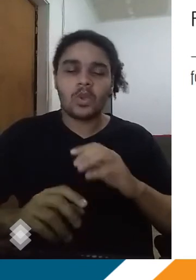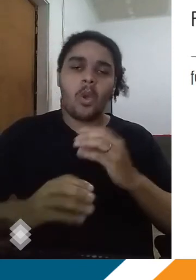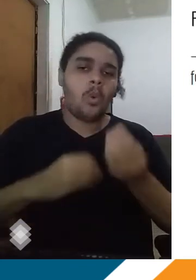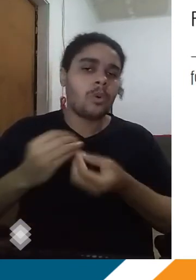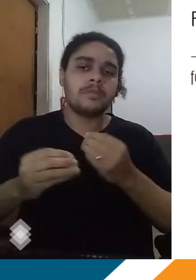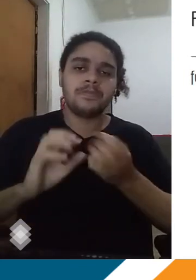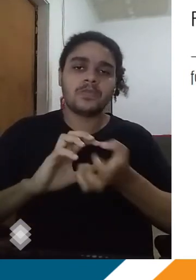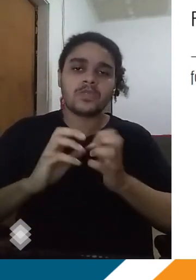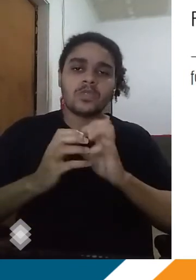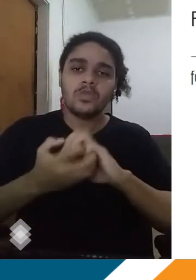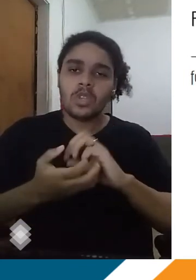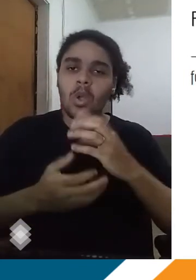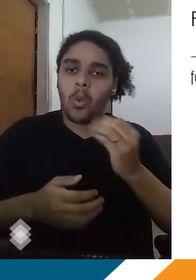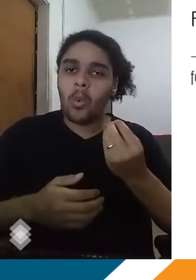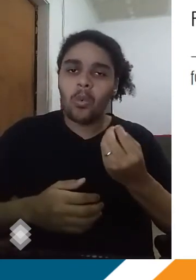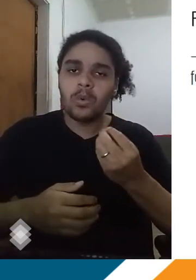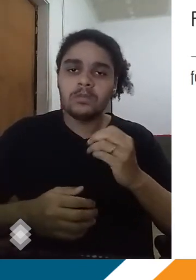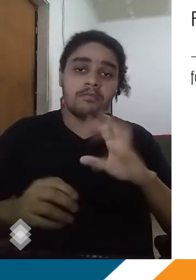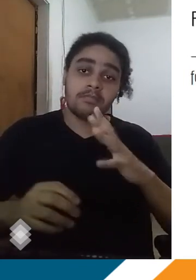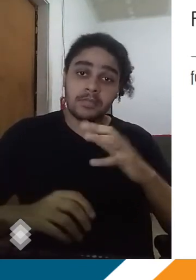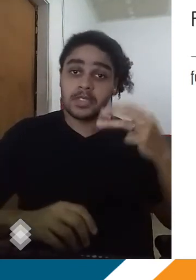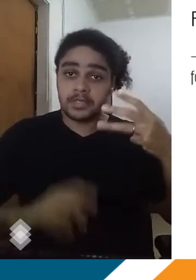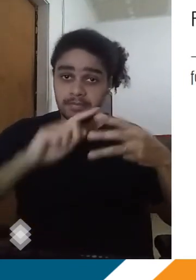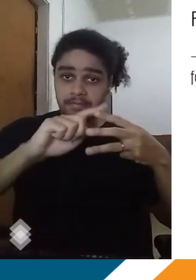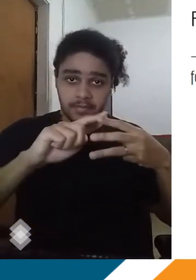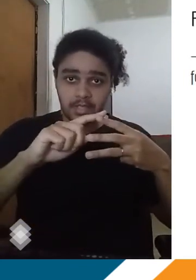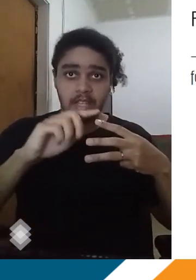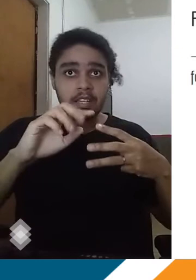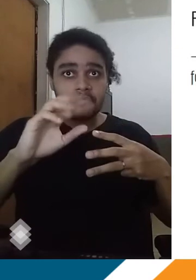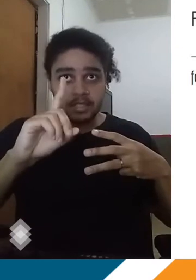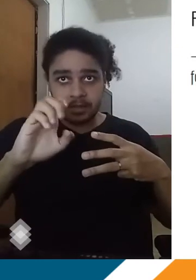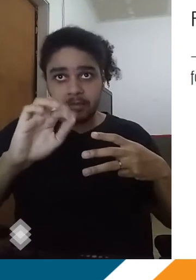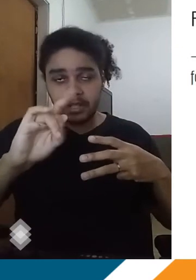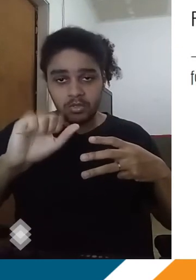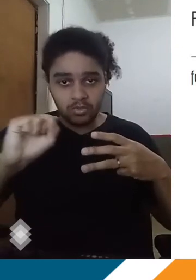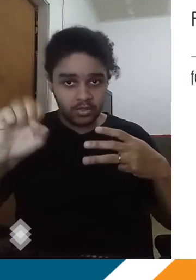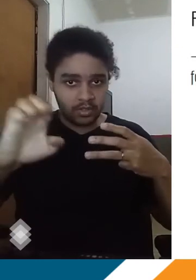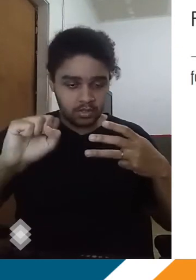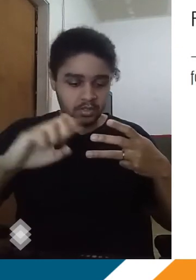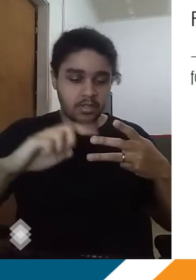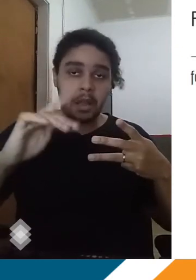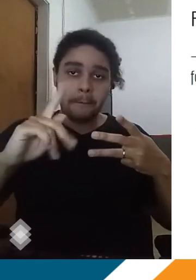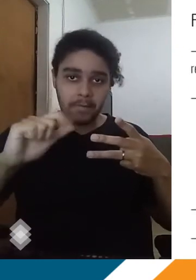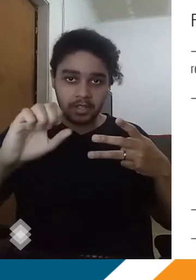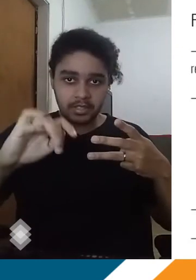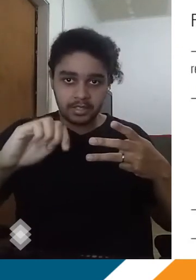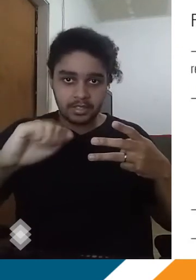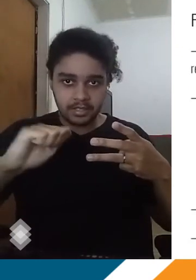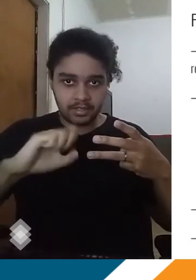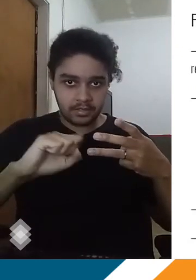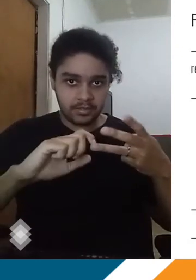as formas ou as morfoesculturas do relevo? São basicamente três: as depressões, as planícies e os